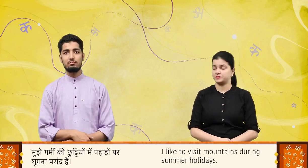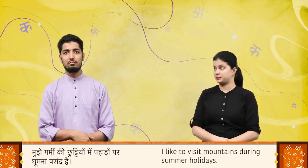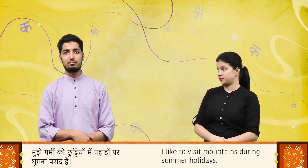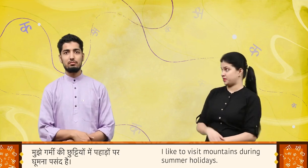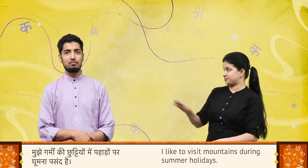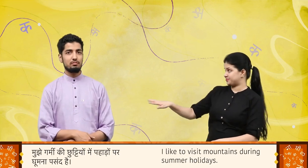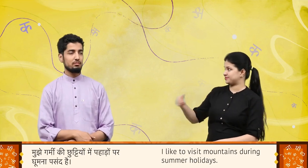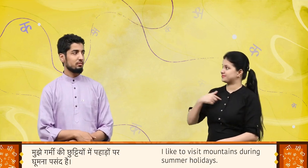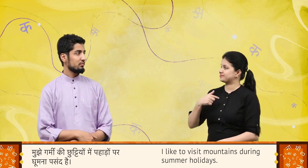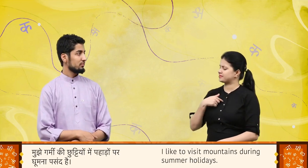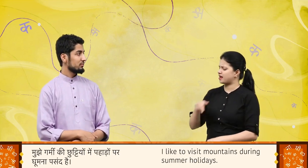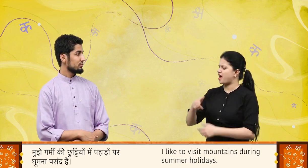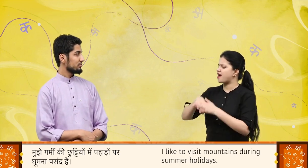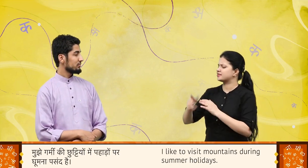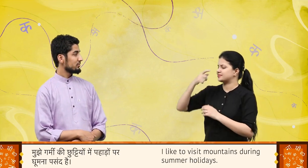मुझे गर्बियों की छुट्टियों में